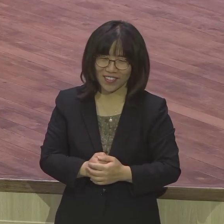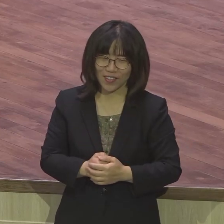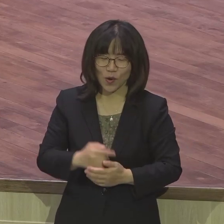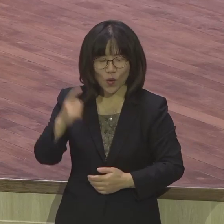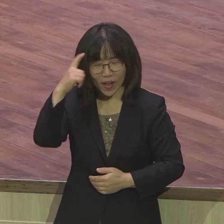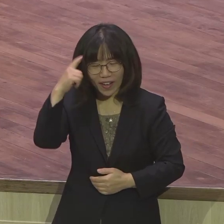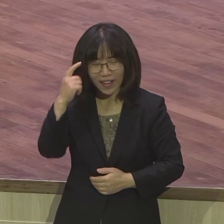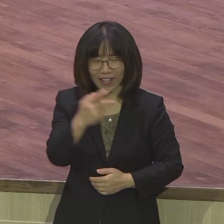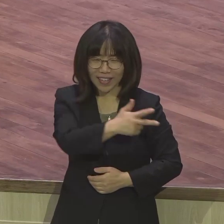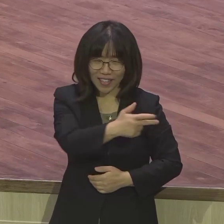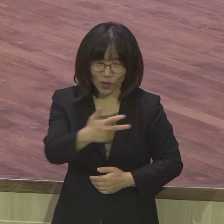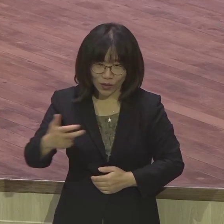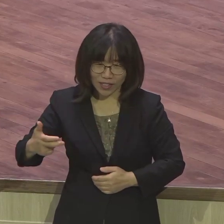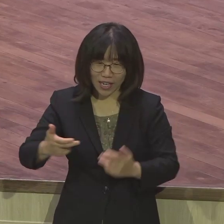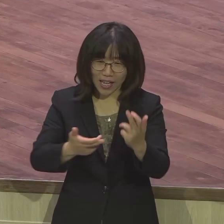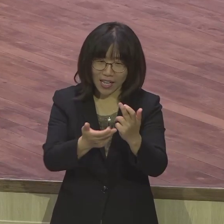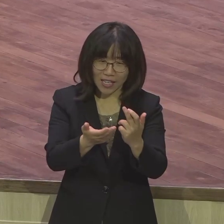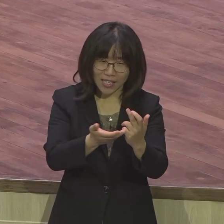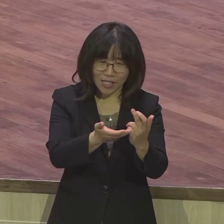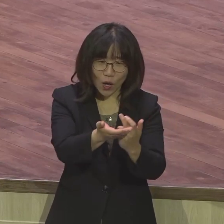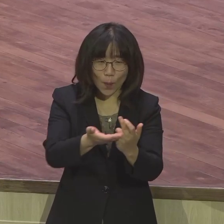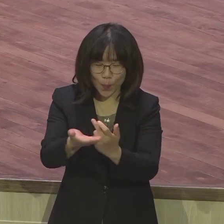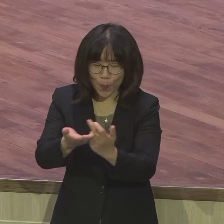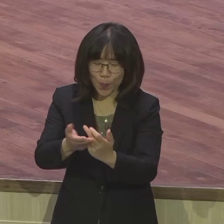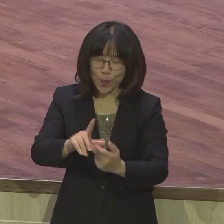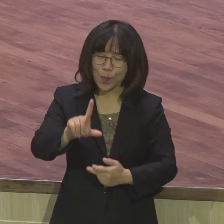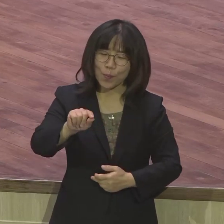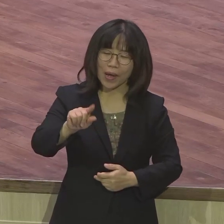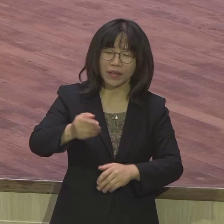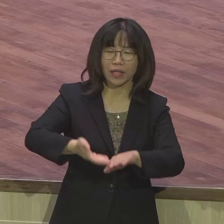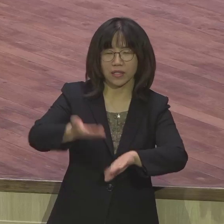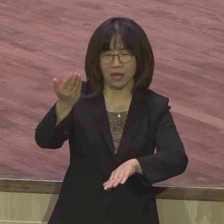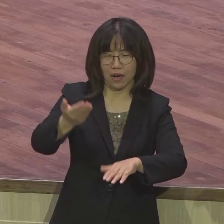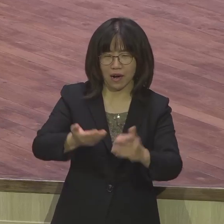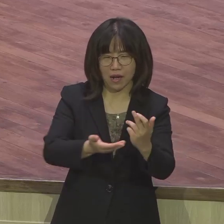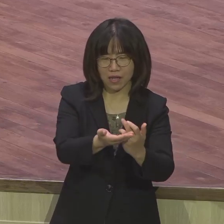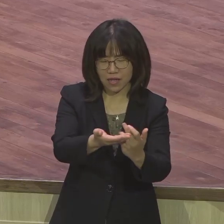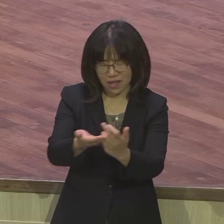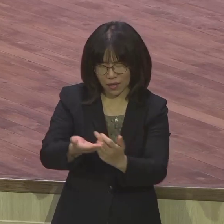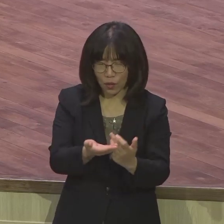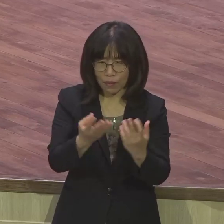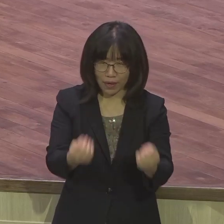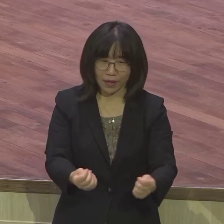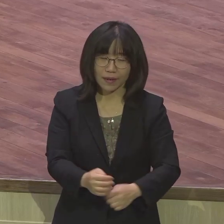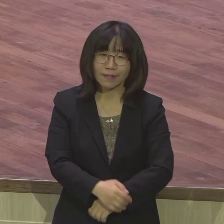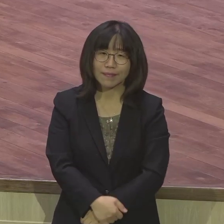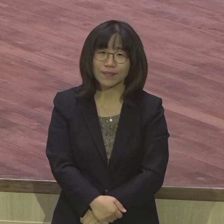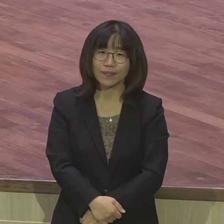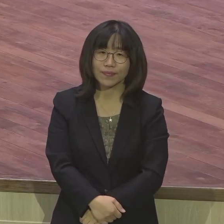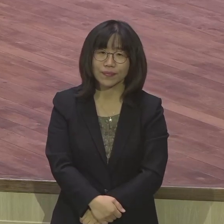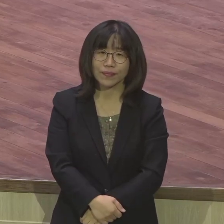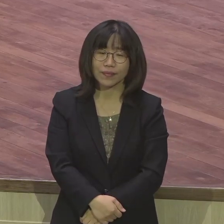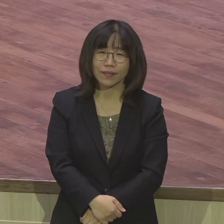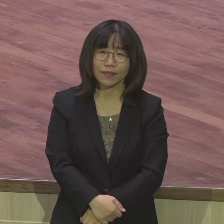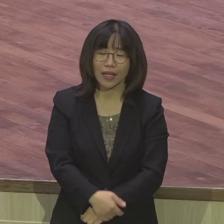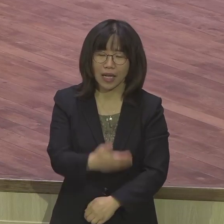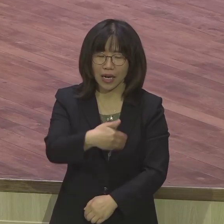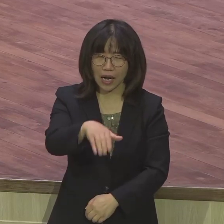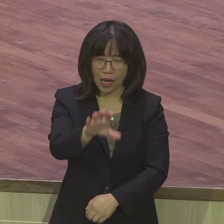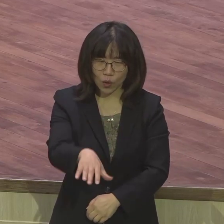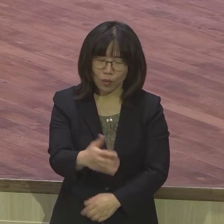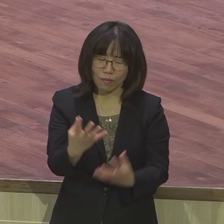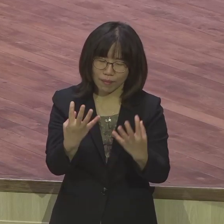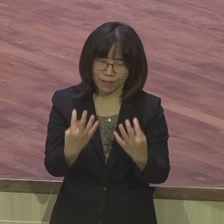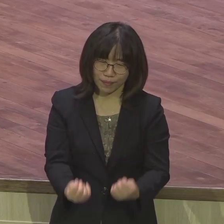인도네시아는 뭐 섬이 만 몇천 개, 만 몇천 개. 그중에 뭐 사람 사는 데는 몇천 개인지 모르겠지만 너무 많아.